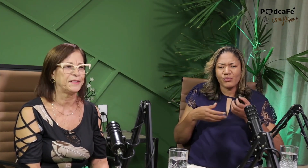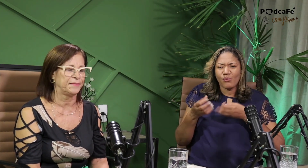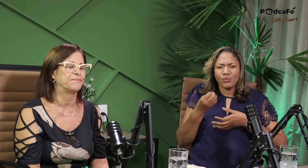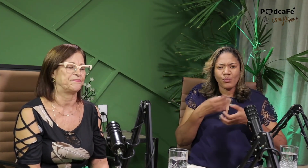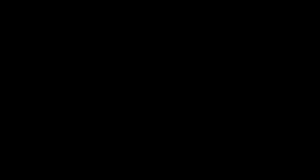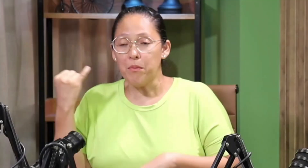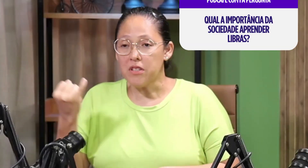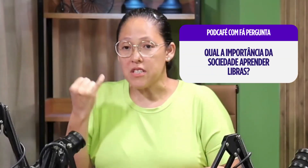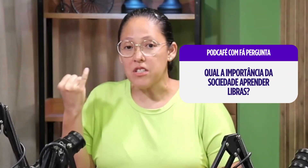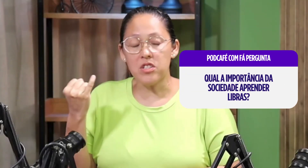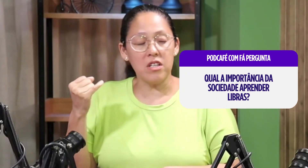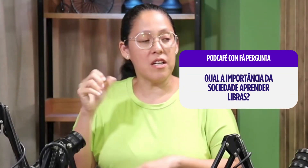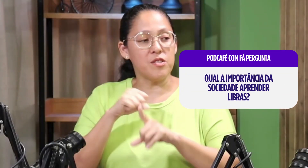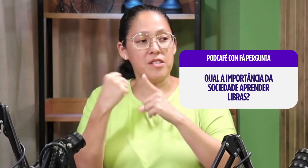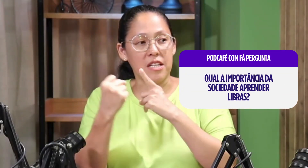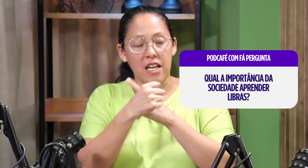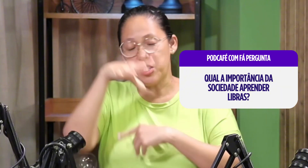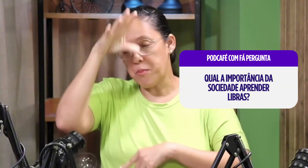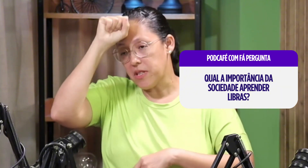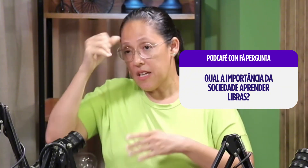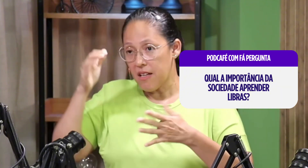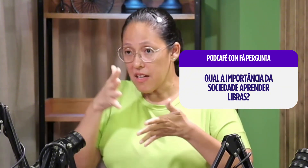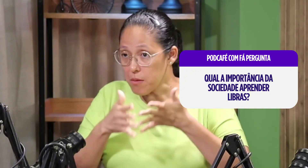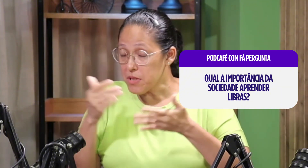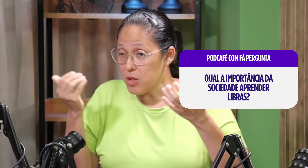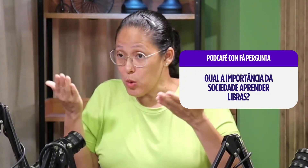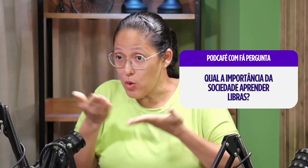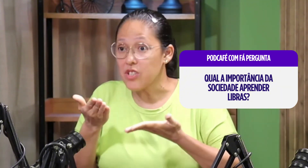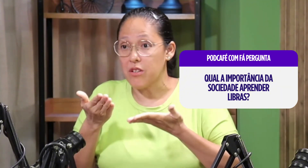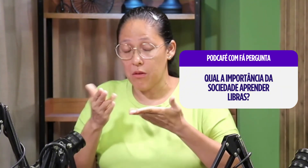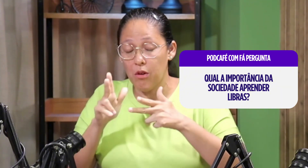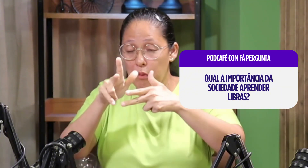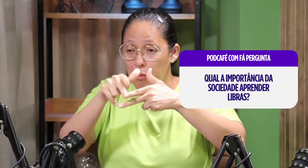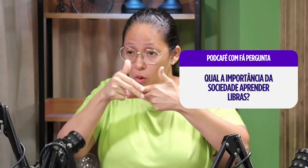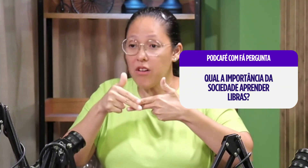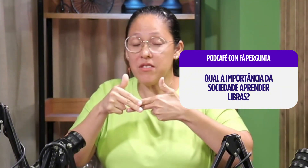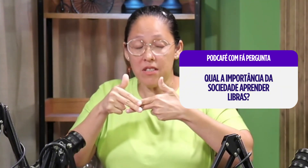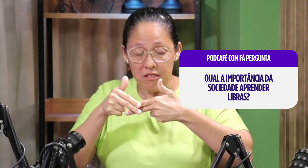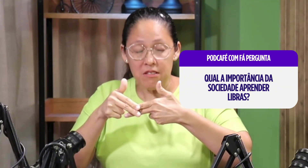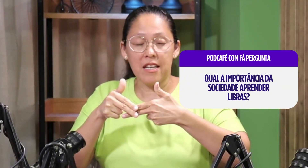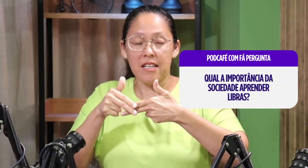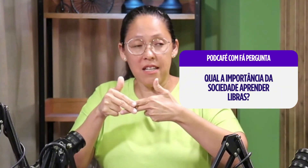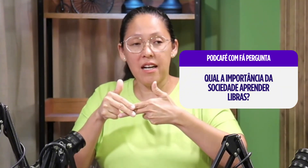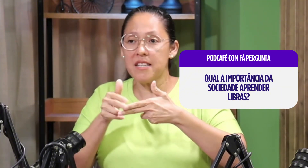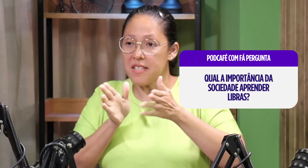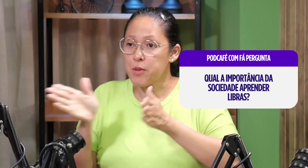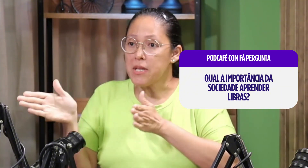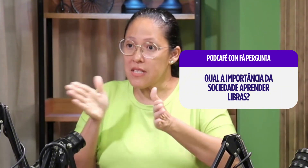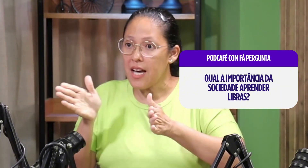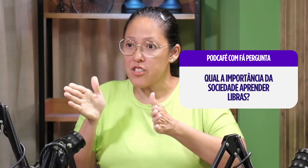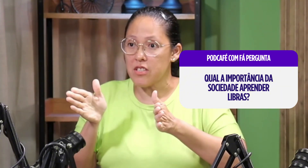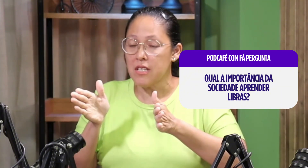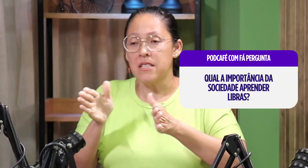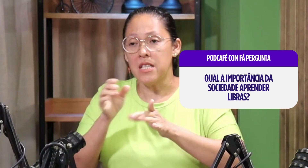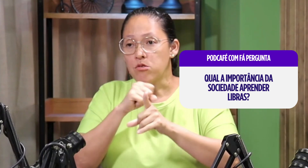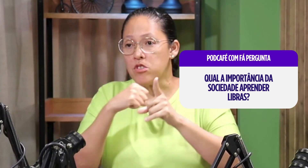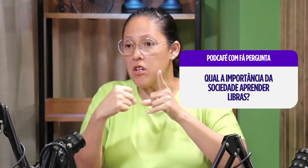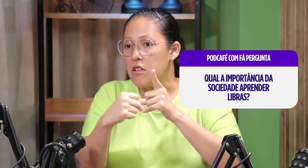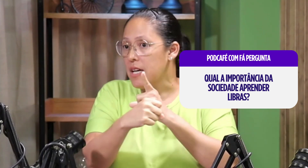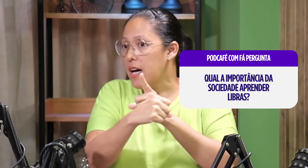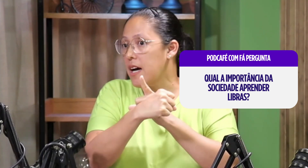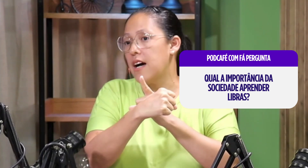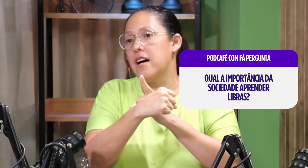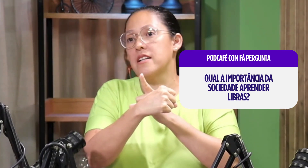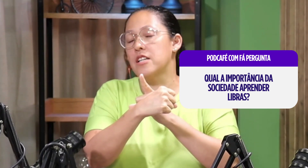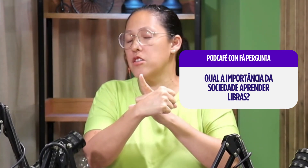gente aprender. É importante a sociedade aprender Libras hoje por causa da acessibilidade. Não